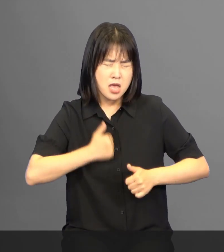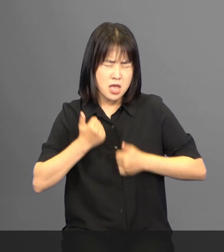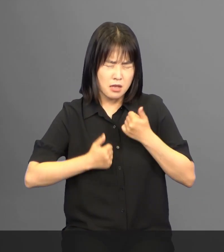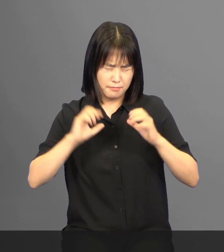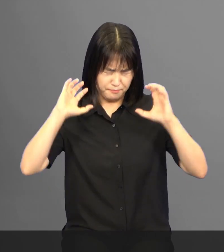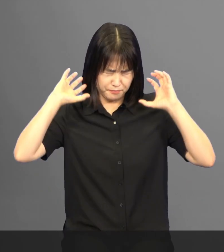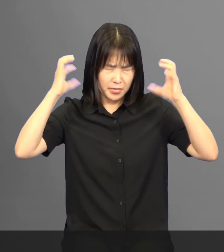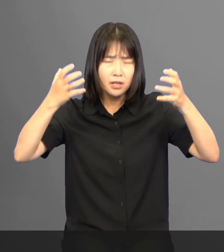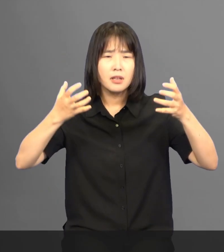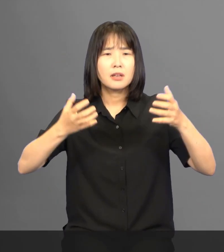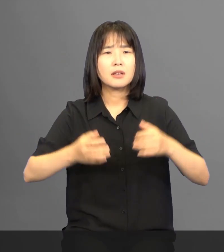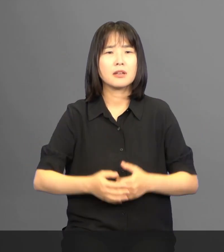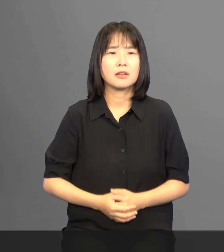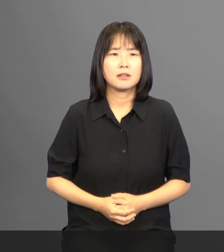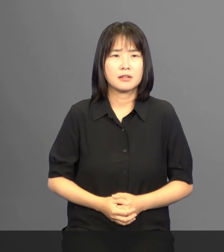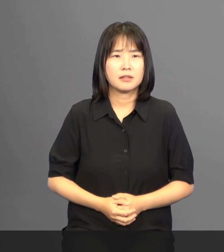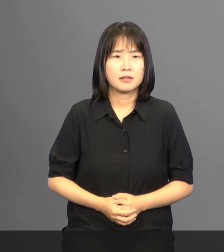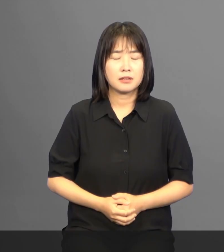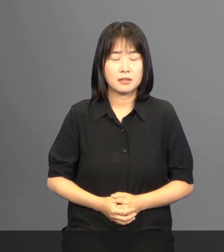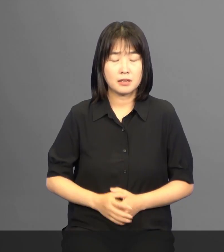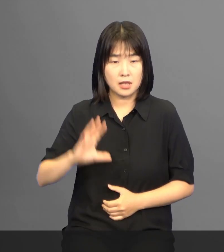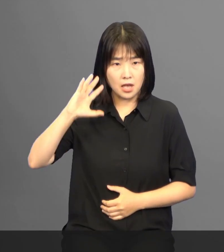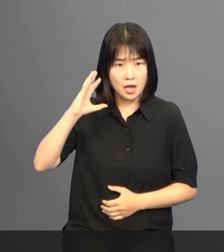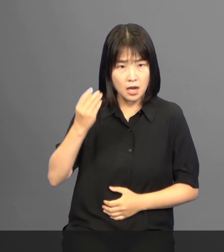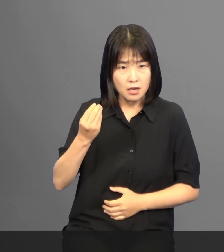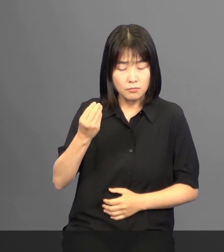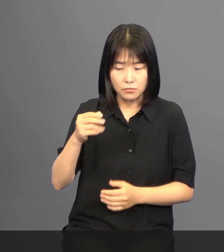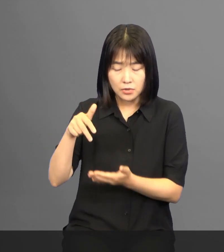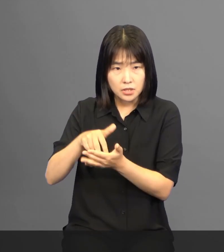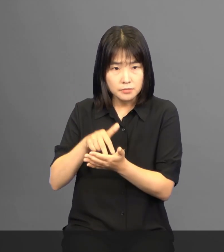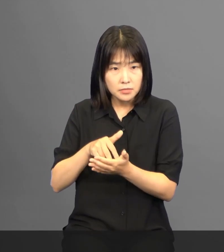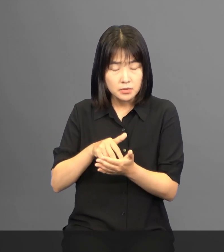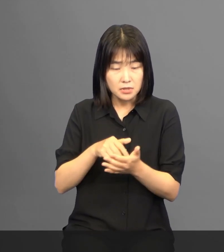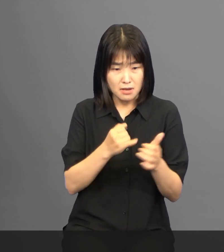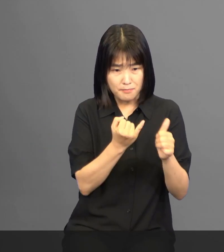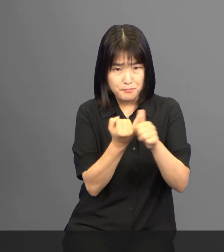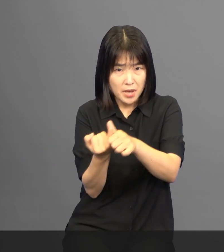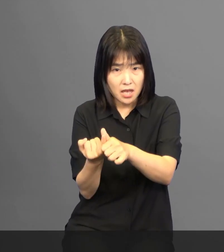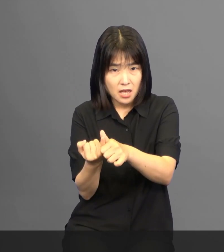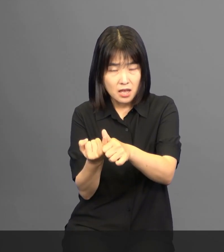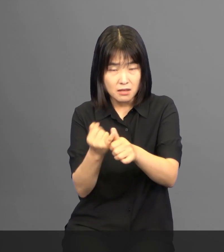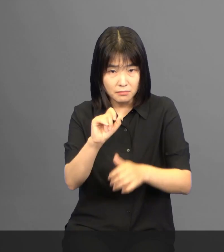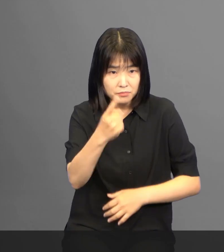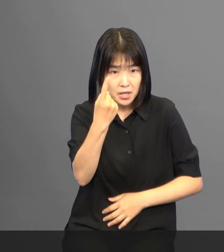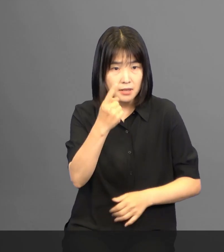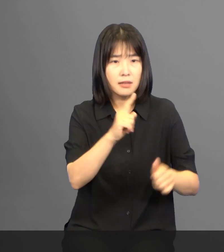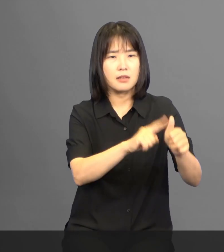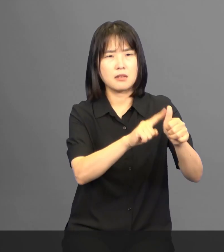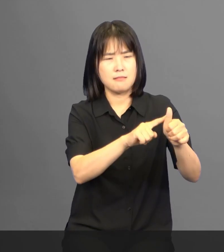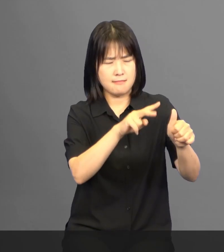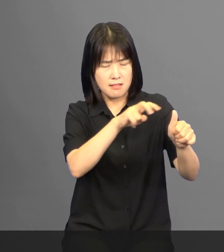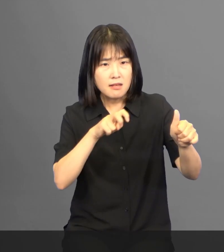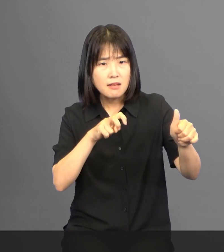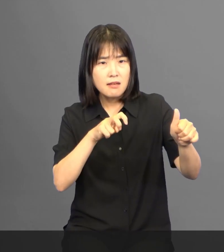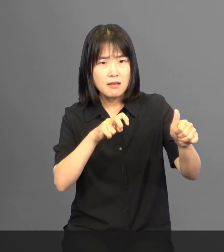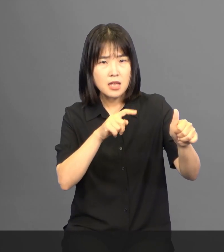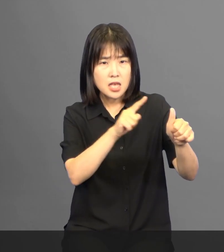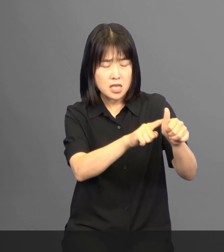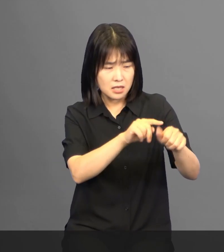듣고서 몹시 분개하였다. 압살롬은 암논이 누이 다말에게 욕을 보인 일로 그가